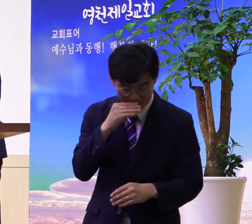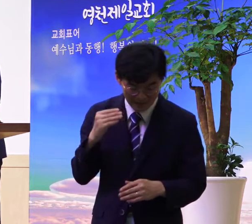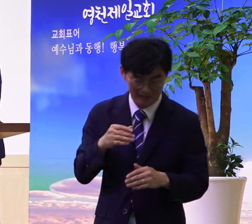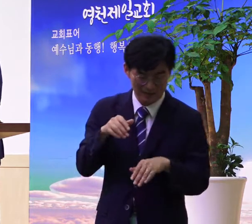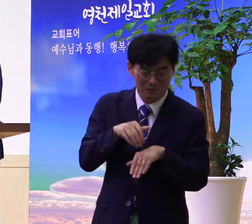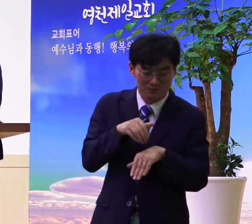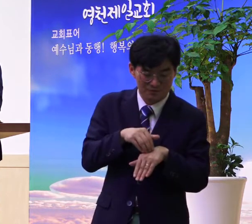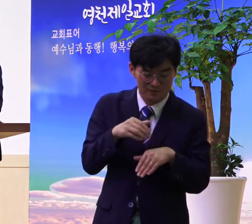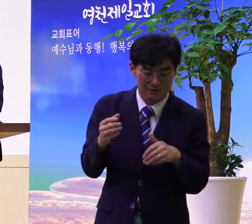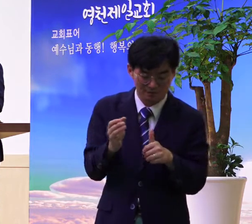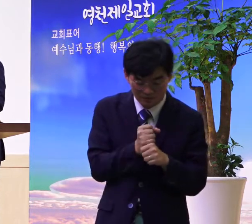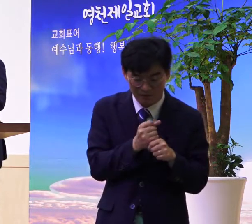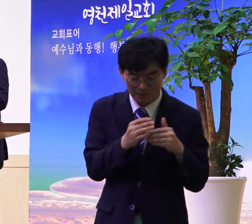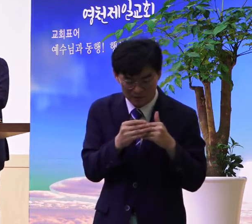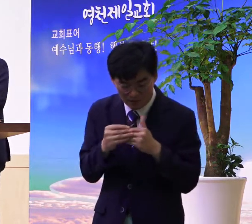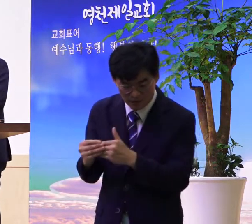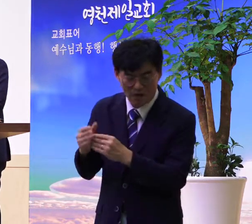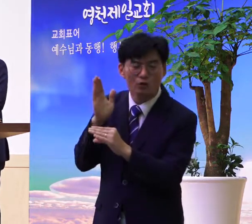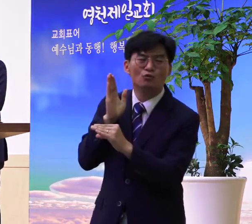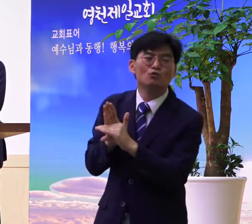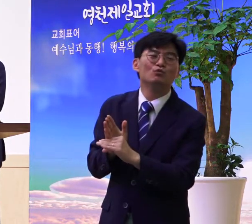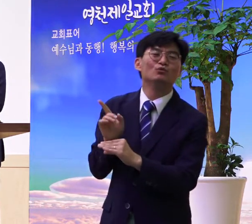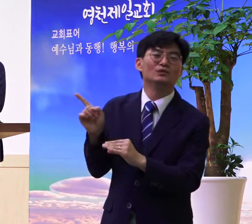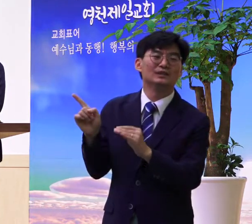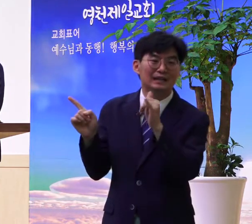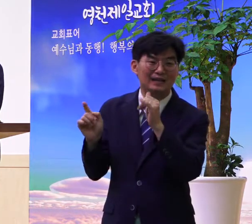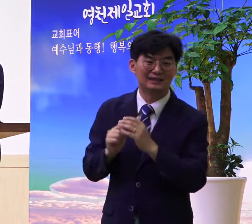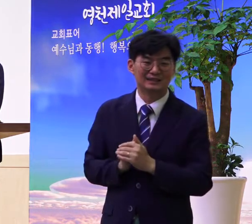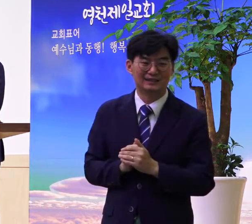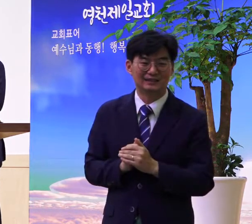내가 있다 라고 욥이 고백한 것입니다.